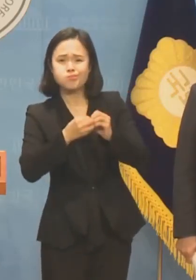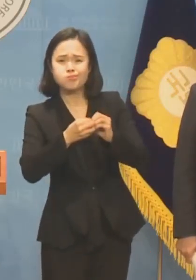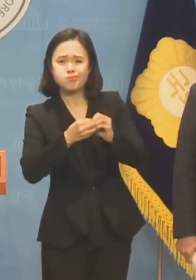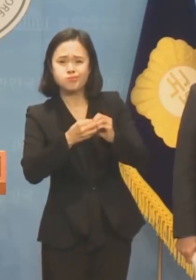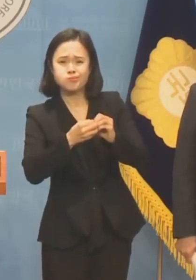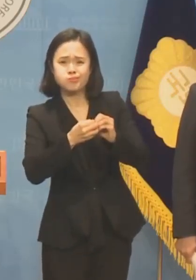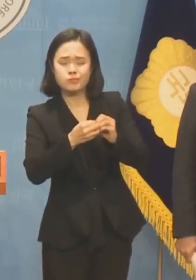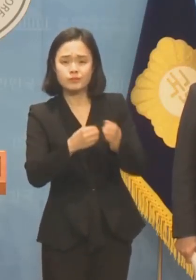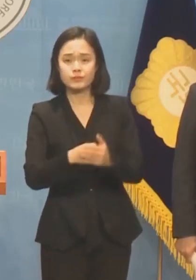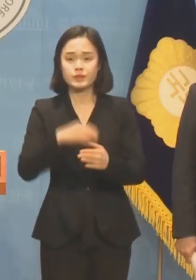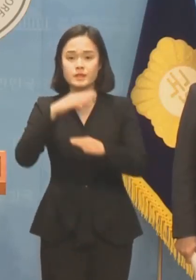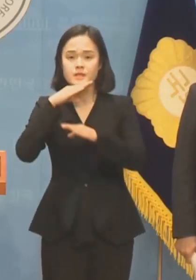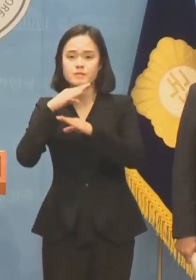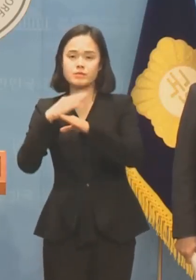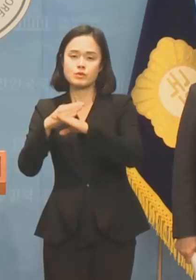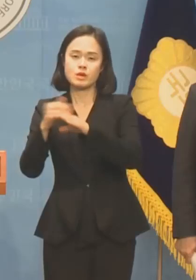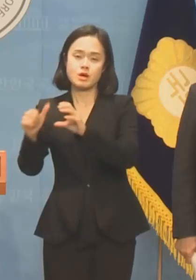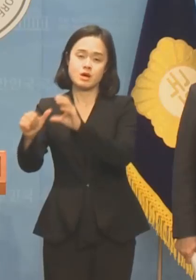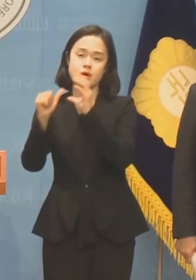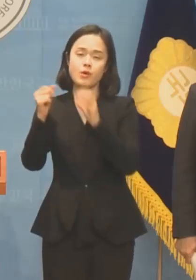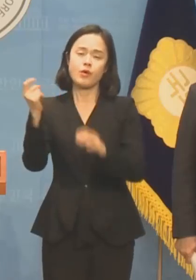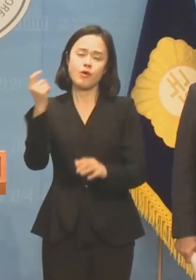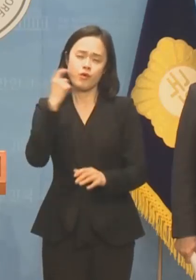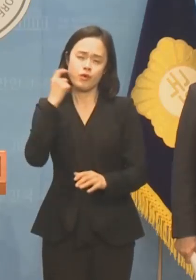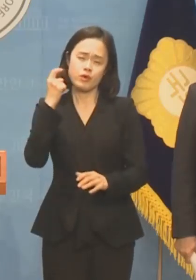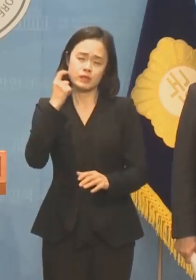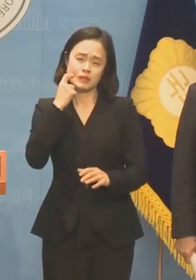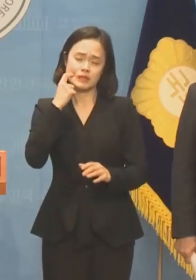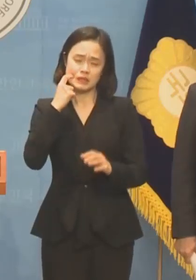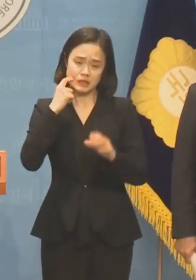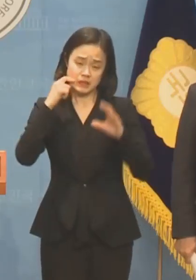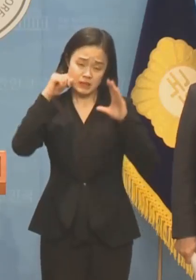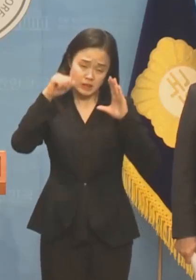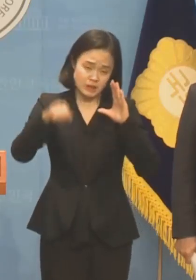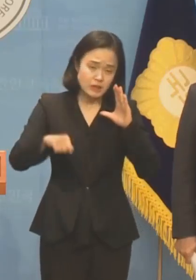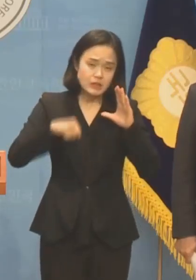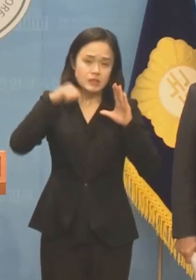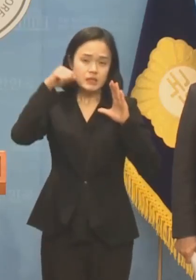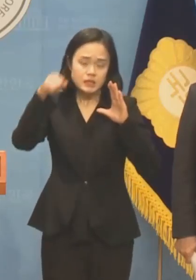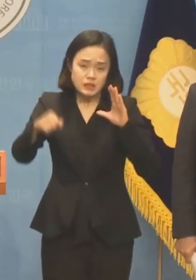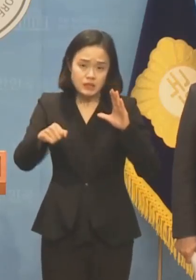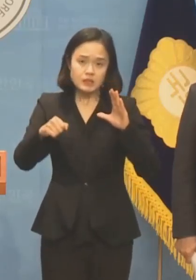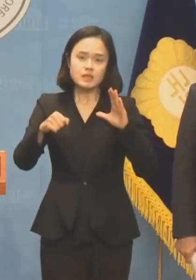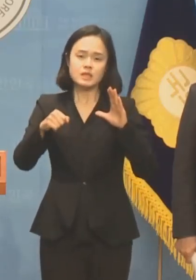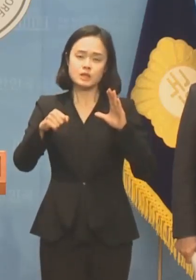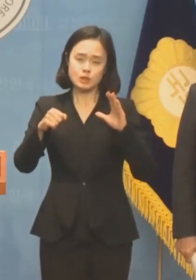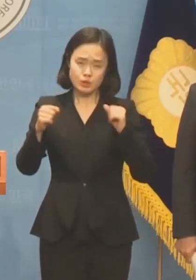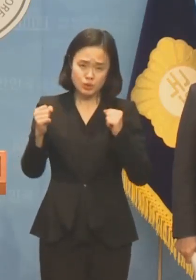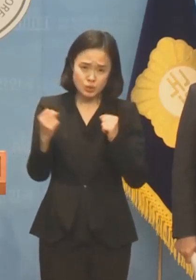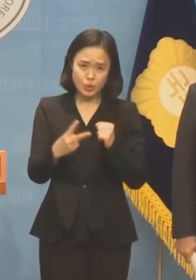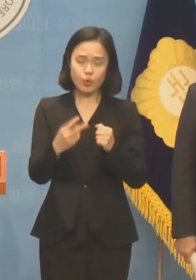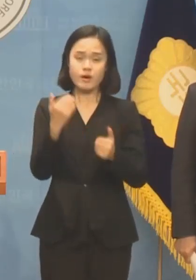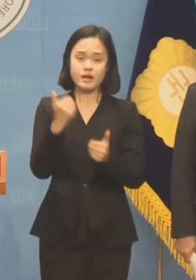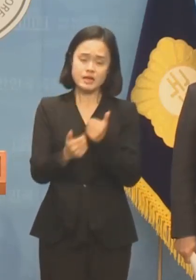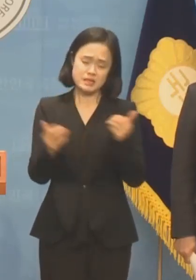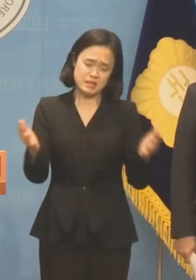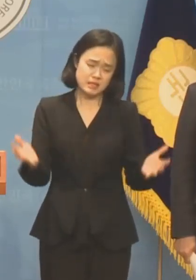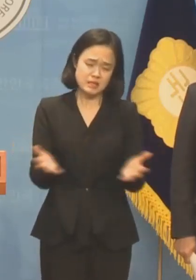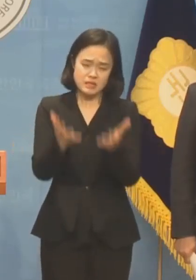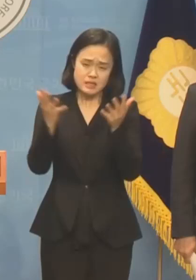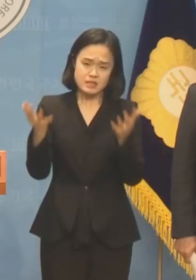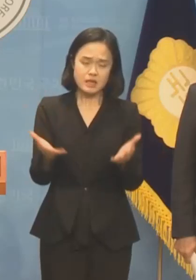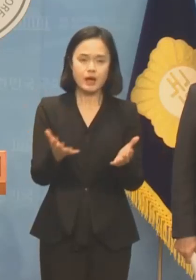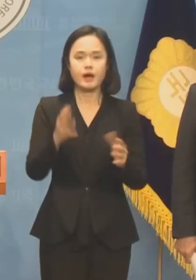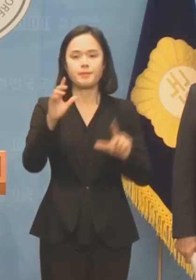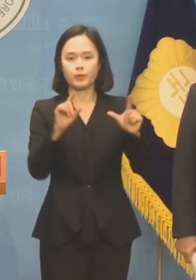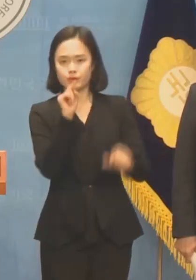하는 표현이자 불순한 목적의 정치적 선동에 불과합니다. 더불어민주당의 이런 행태는